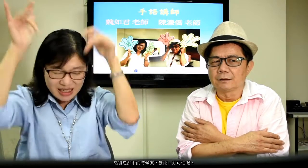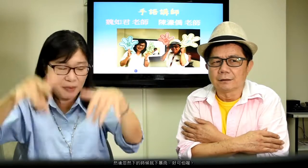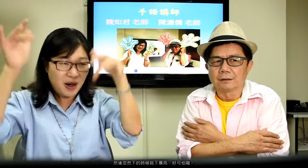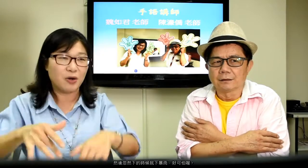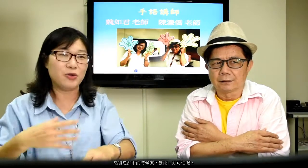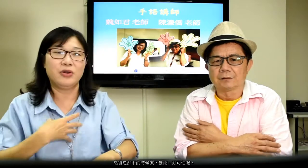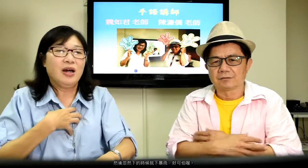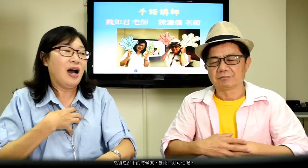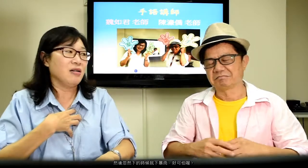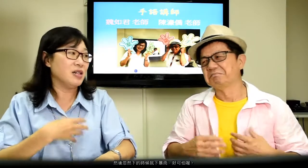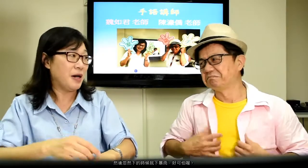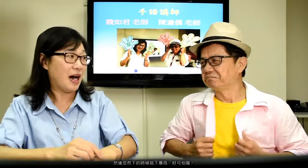下暴雨，好可怕哦。